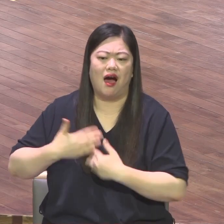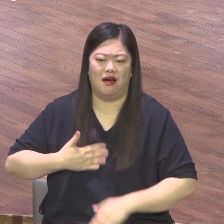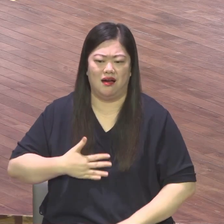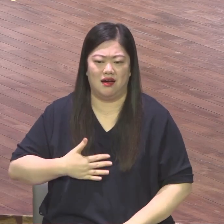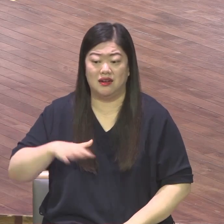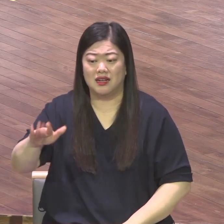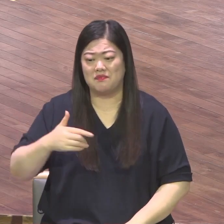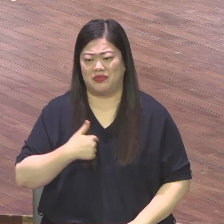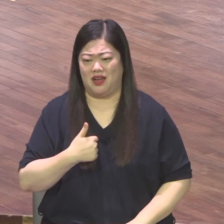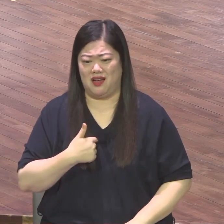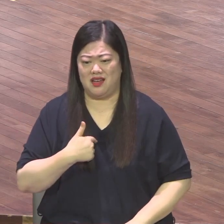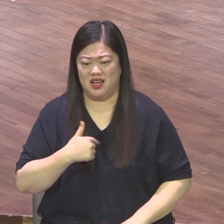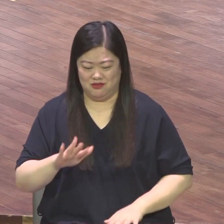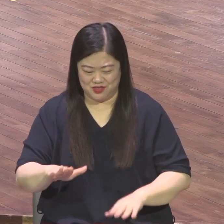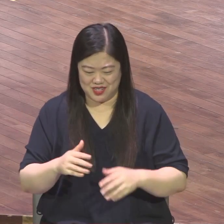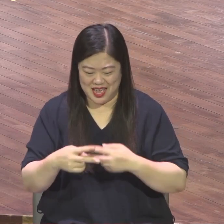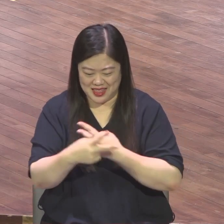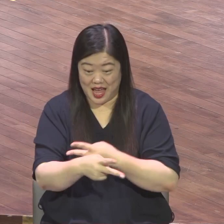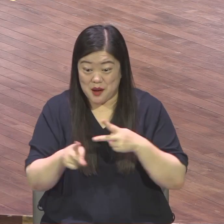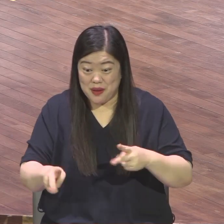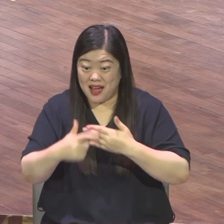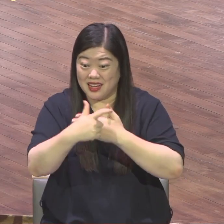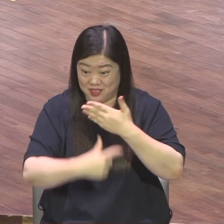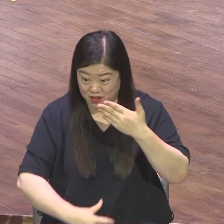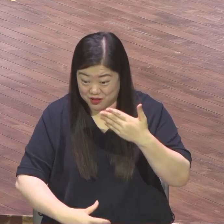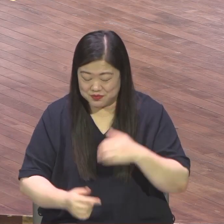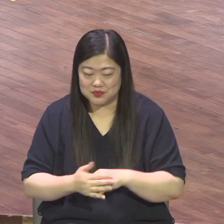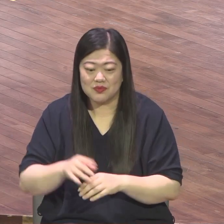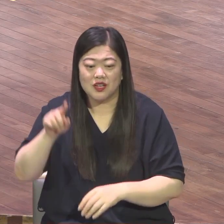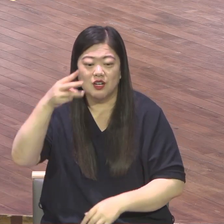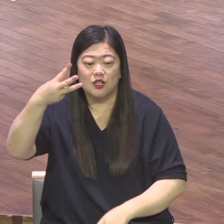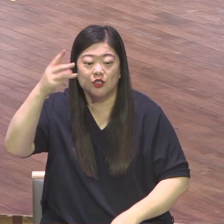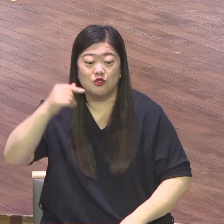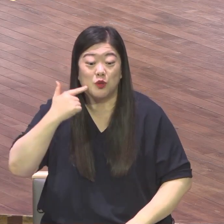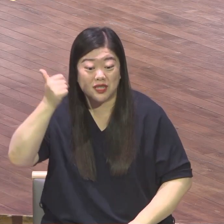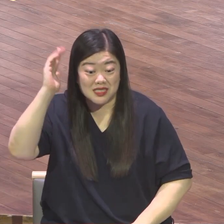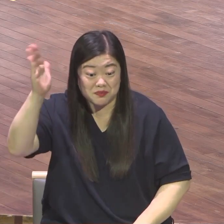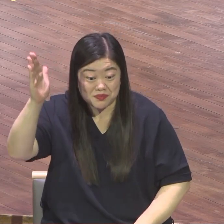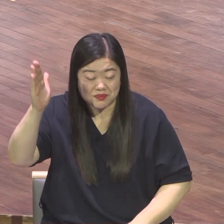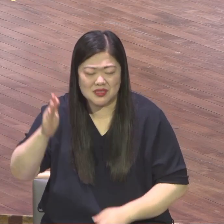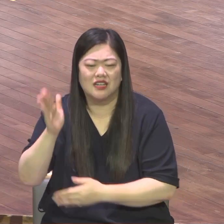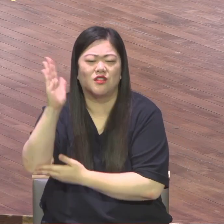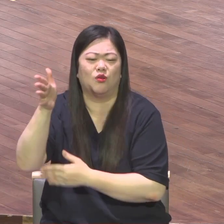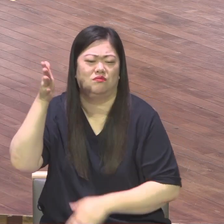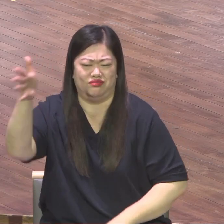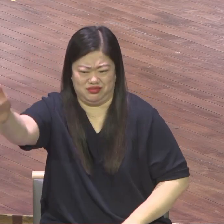축사 전문가가 돼 설교는 유목사님 하시고 제가 서기만 해도 웃기